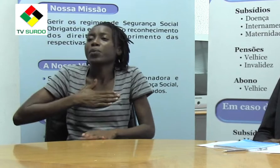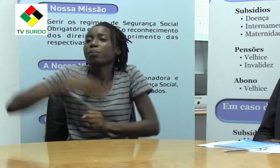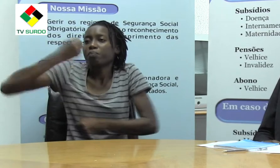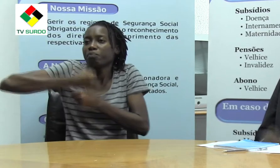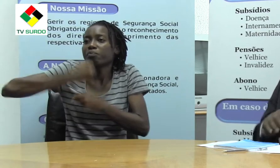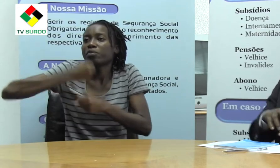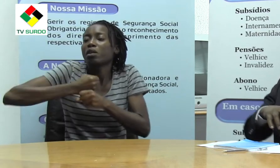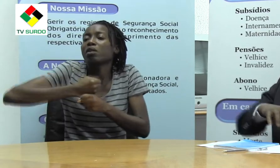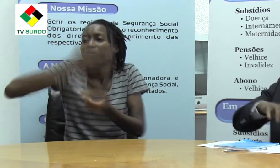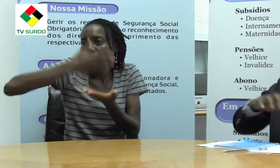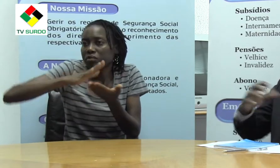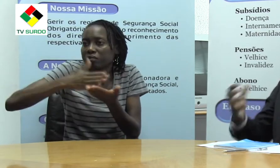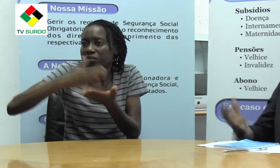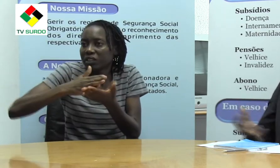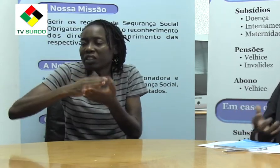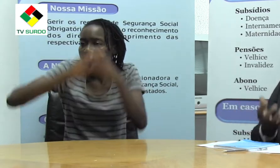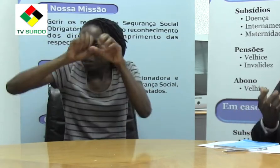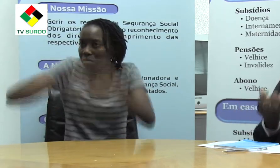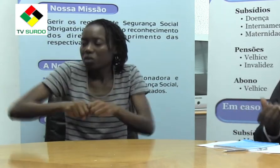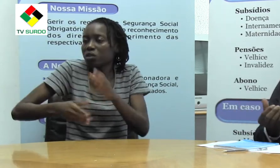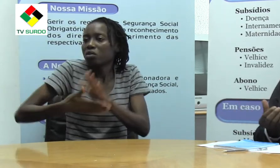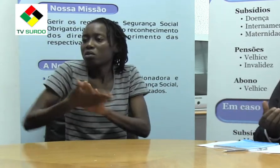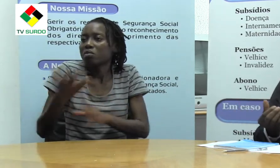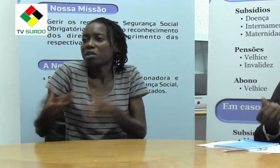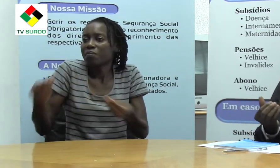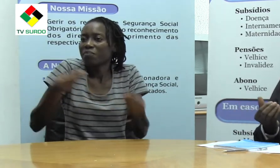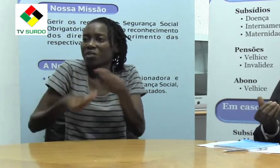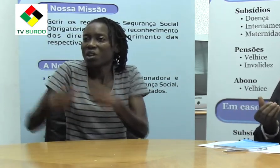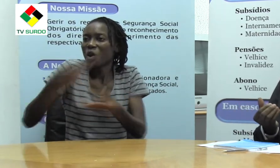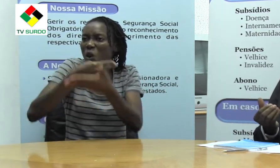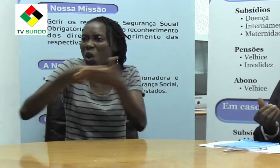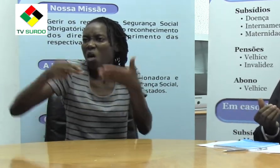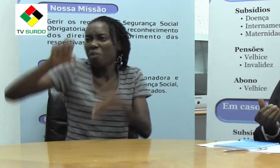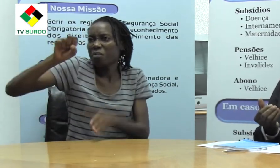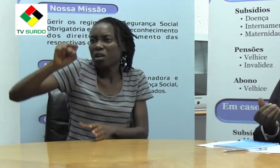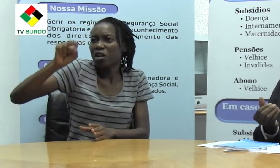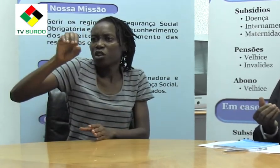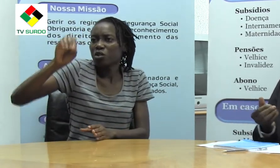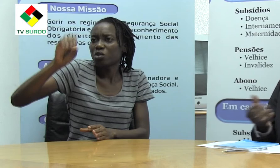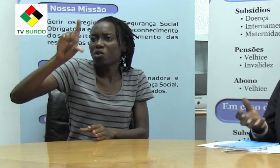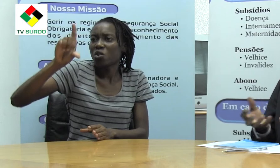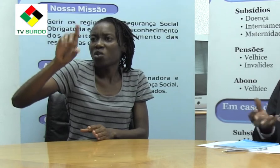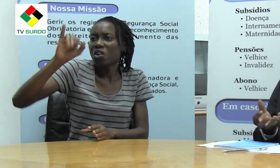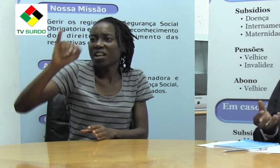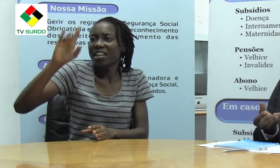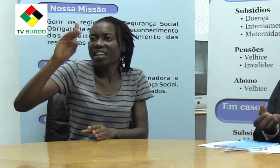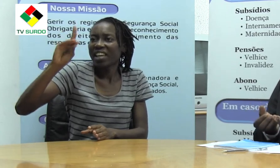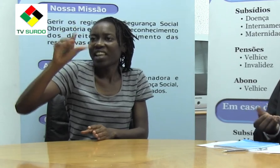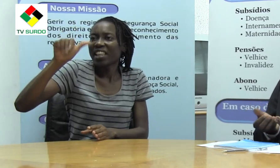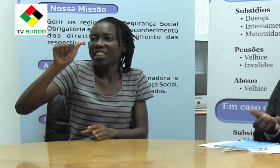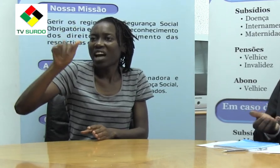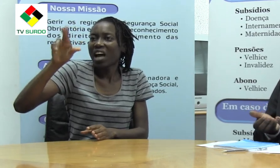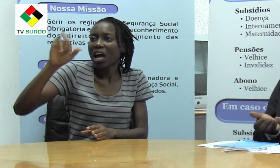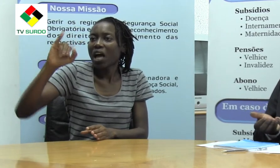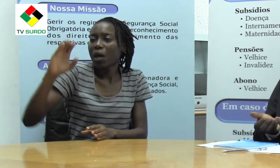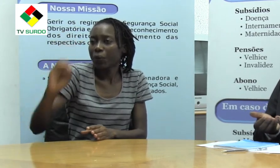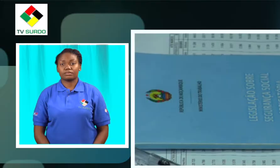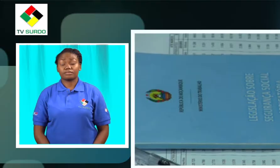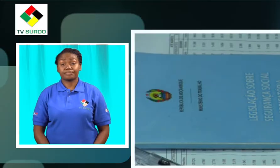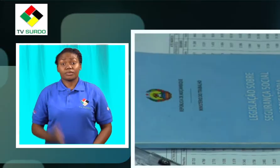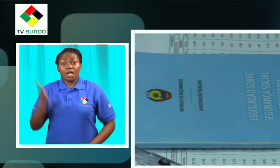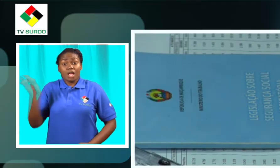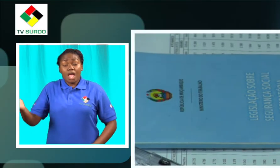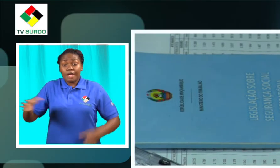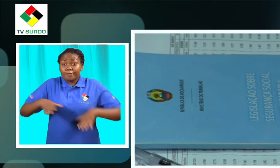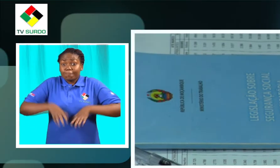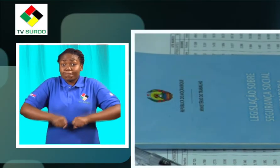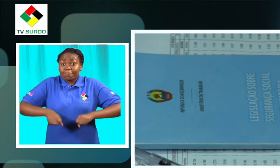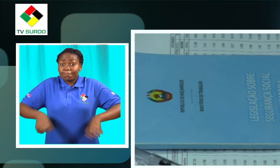a